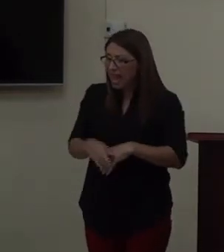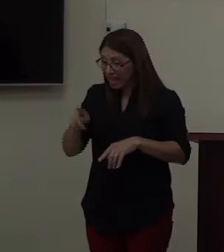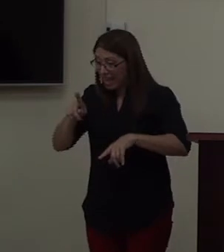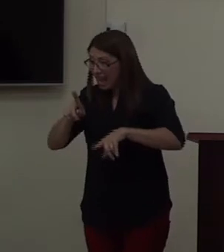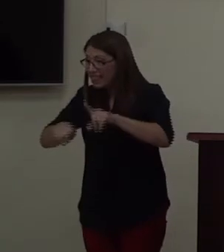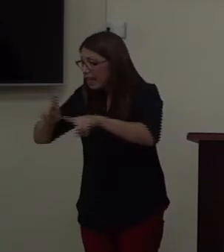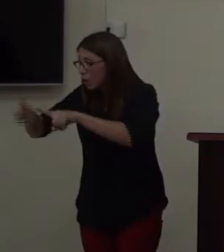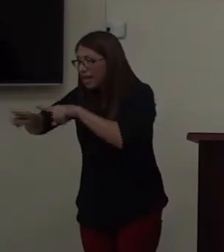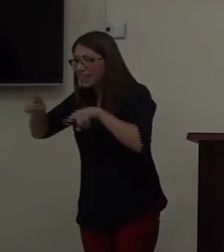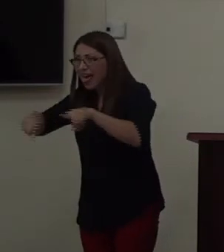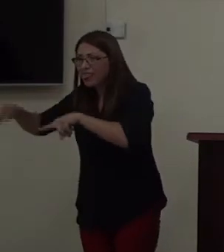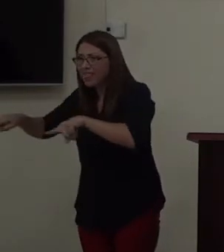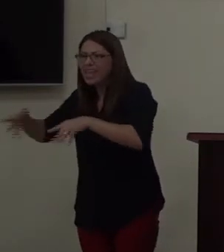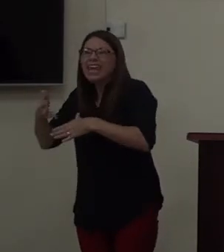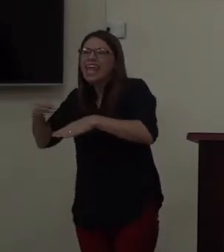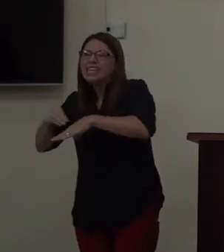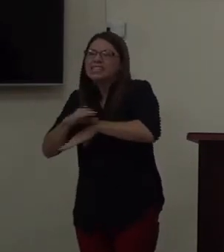heterogeneidad?